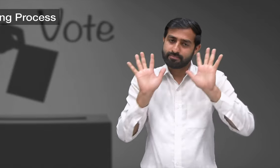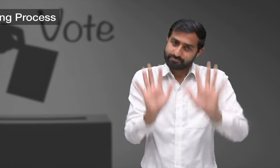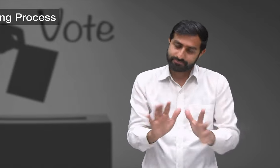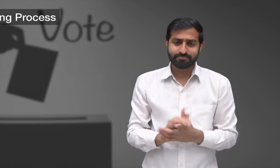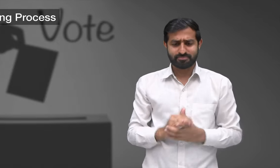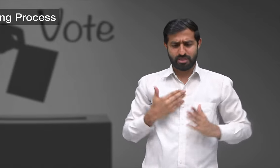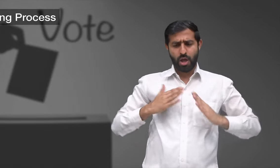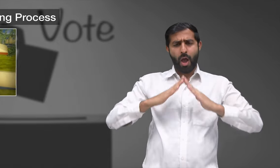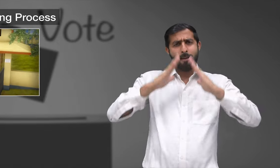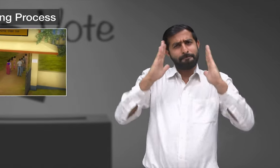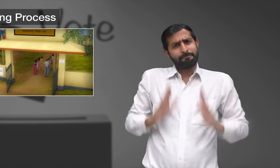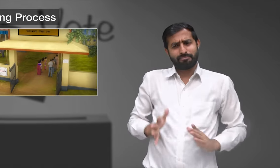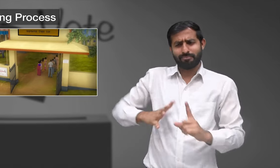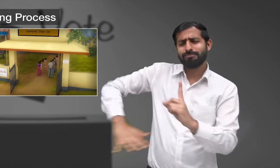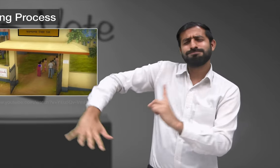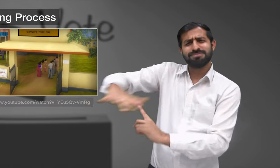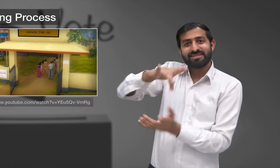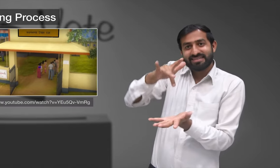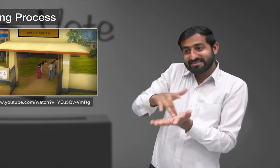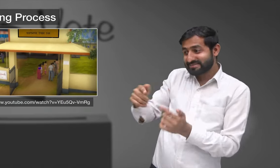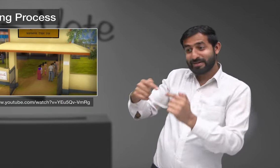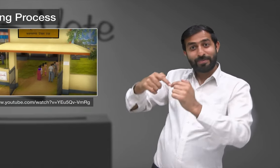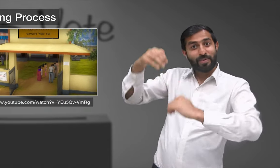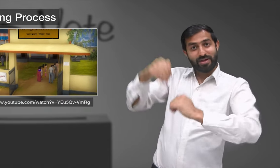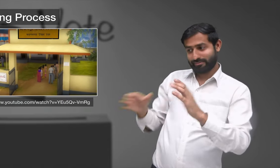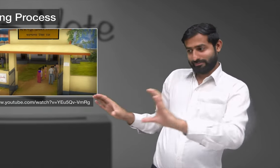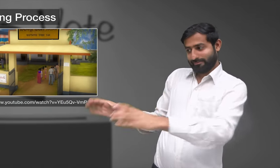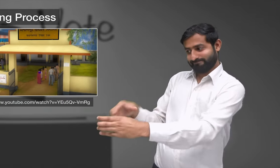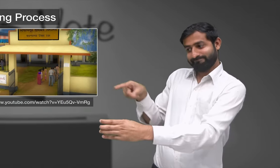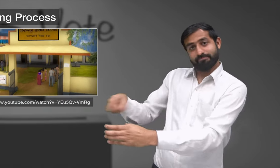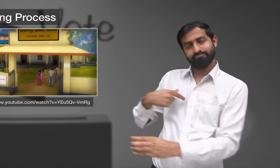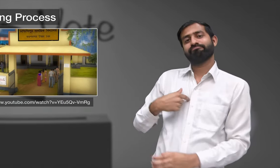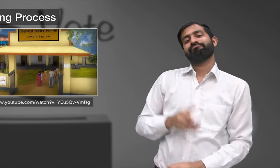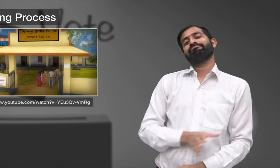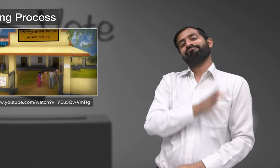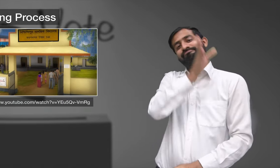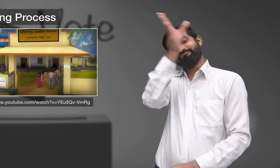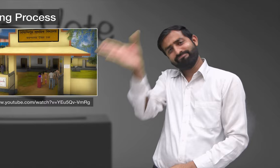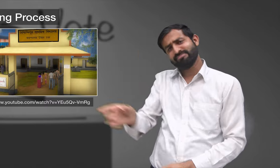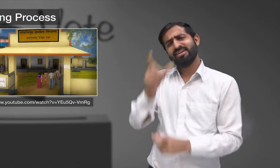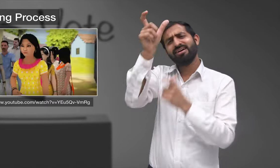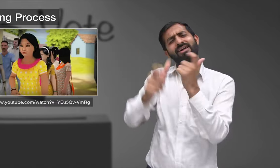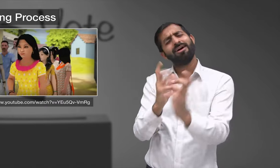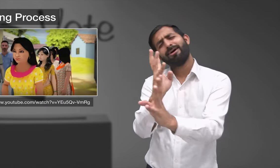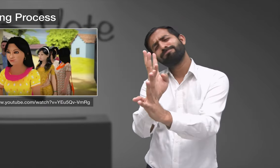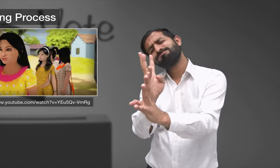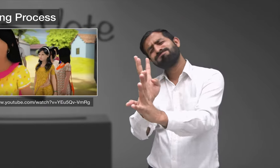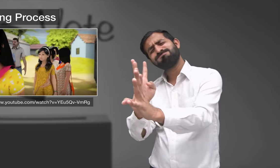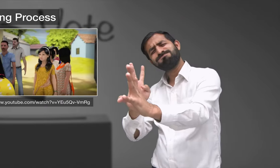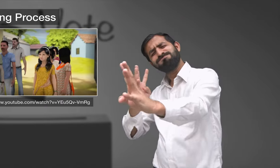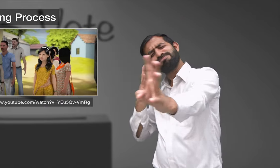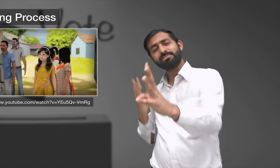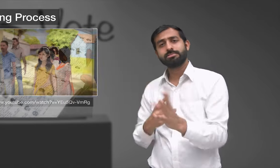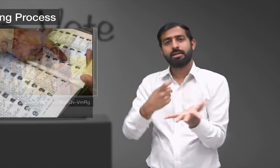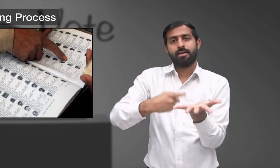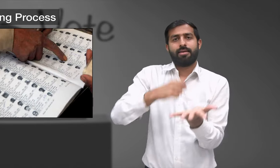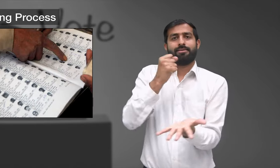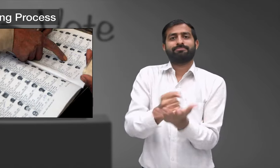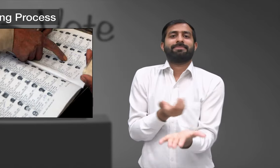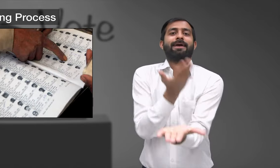उनके पास वोटर आईडी कार्ड है वह अपने नजदीकी मतदान केंद्र पर जाएं और वहां जाकर मतदाता क्रमांक